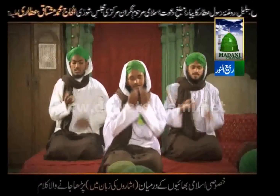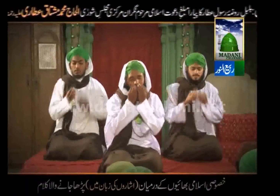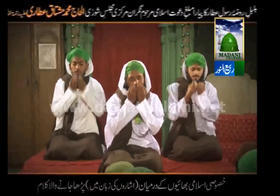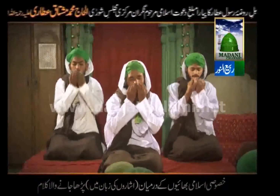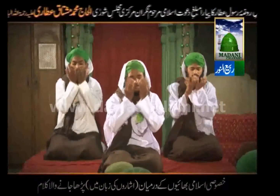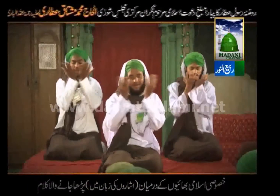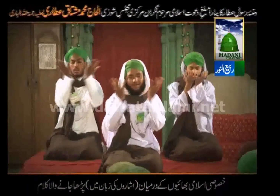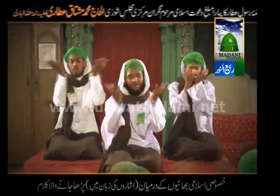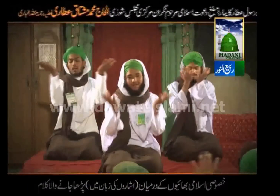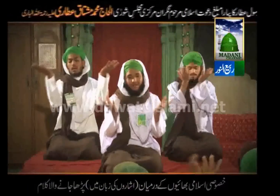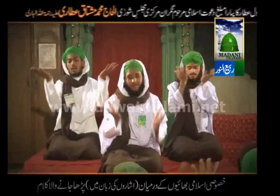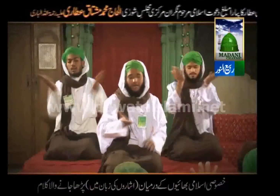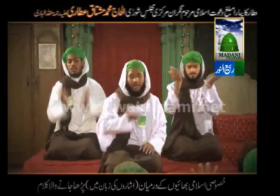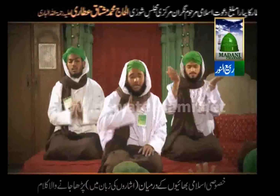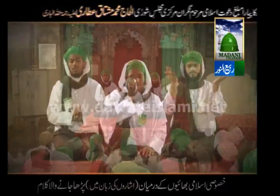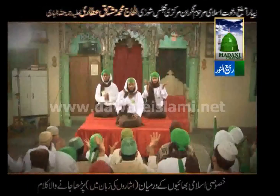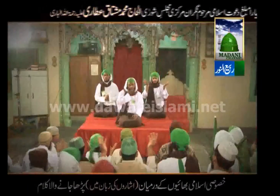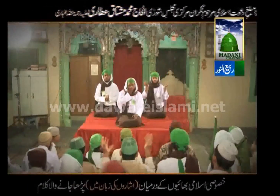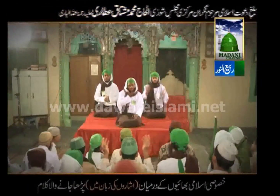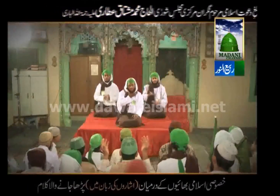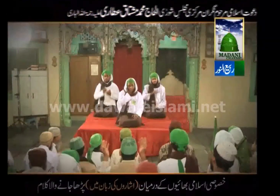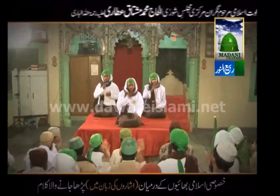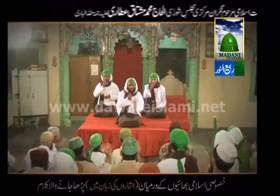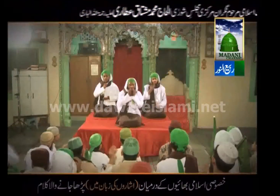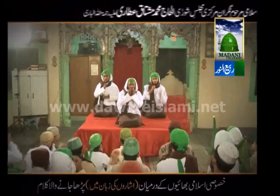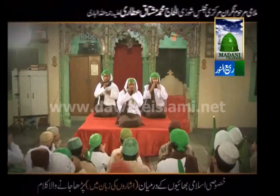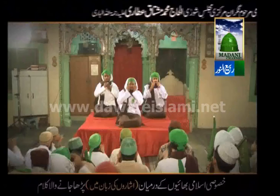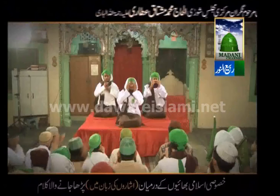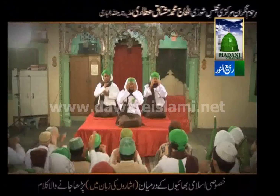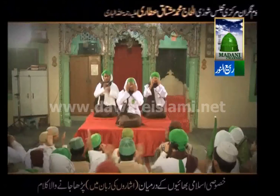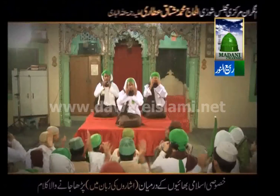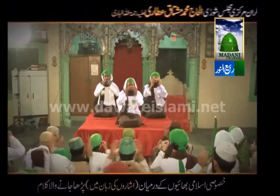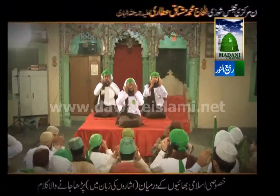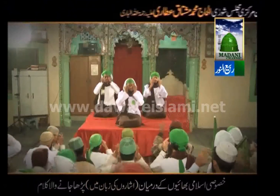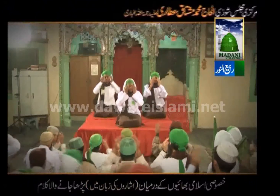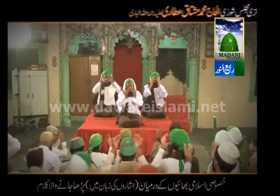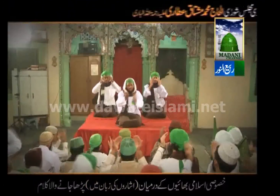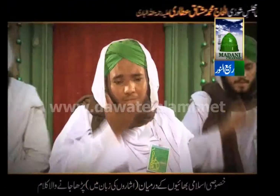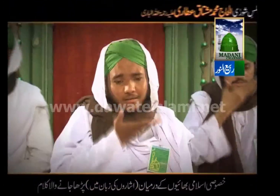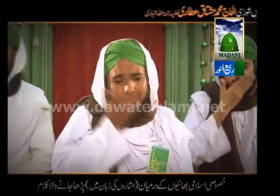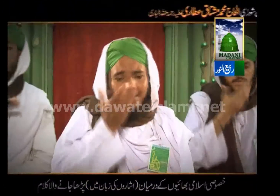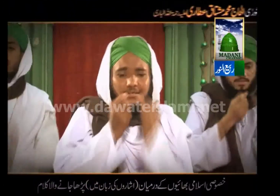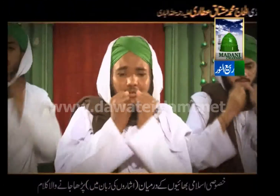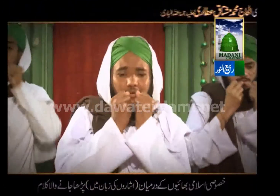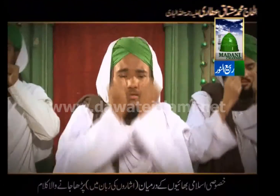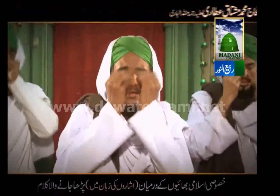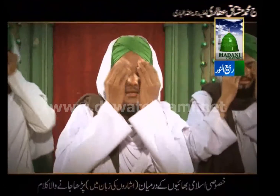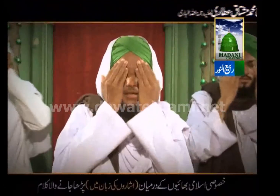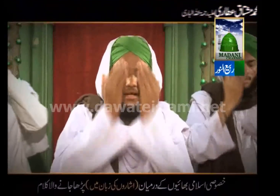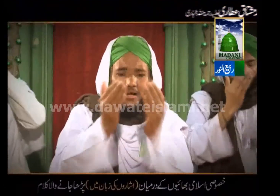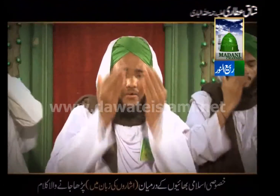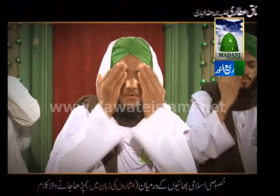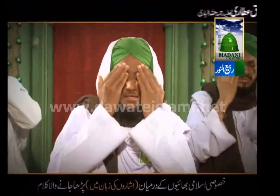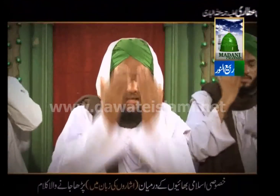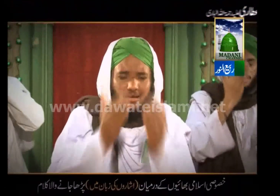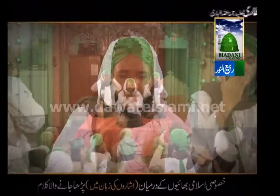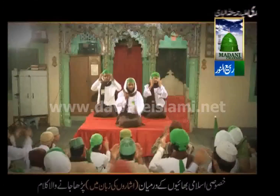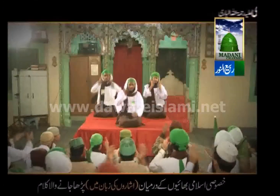تازہ بہار پڑھتے ہیں صلی اللہ علیہ وسلم پڑھتے ہیں صلی اللہ علیہ